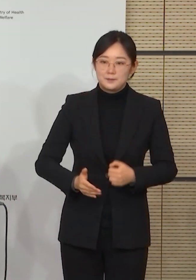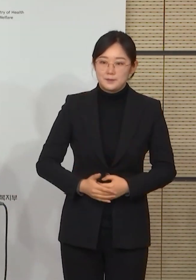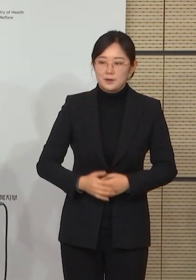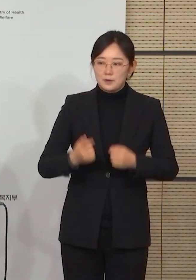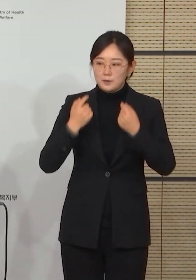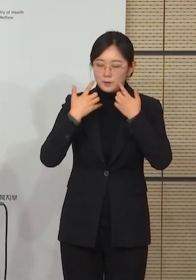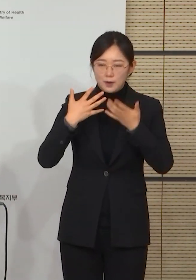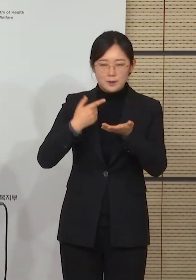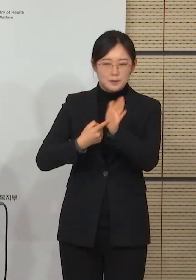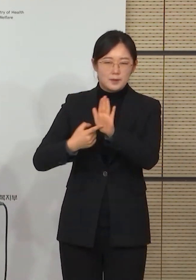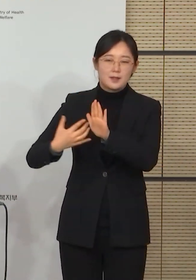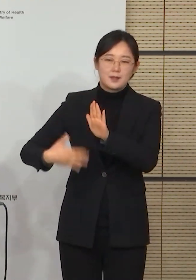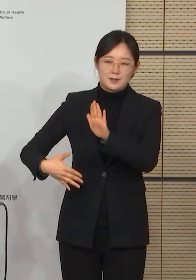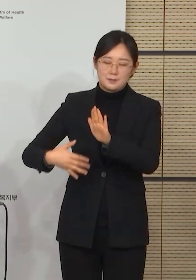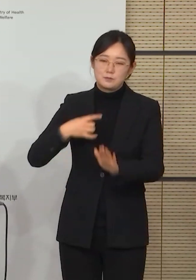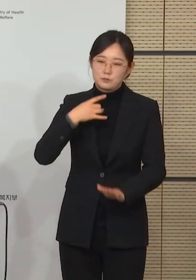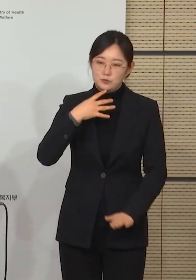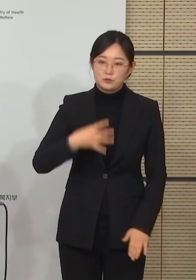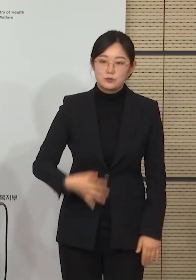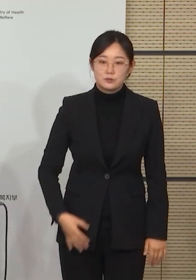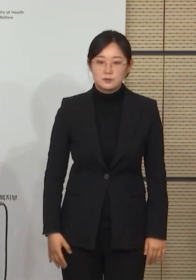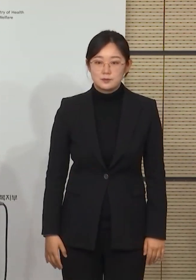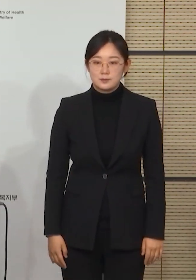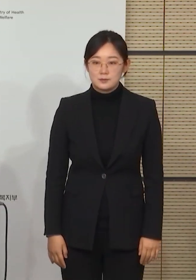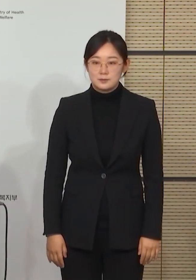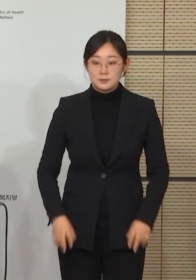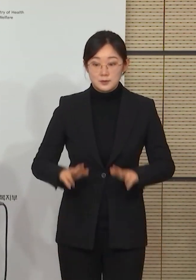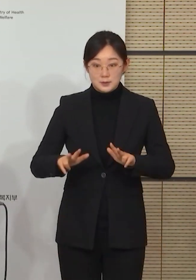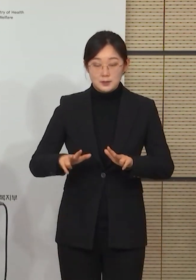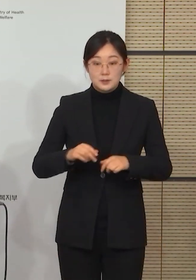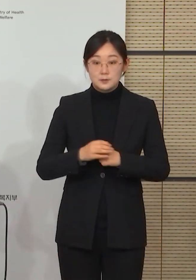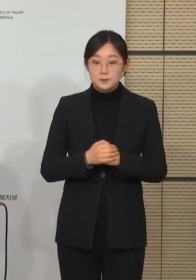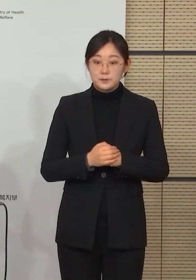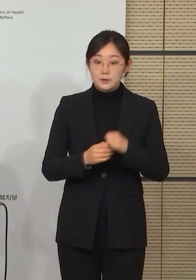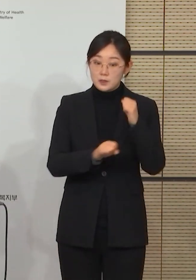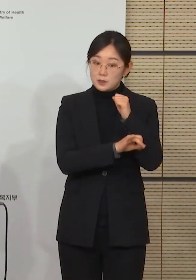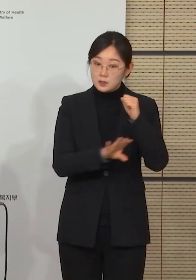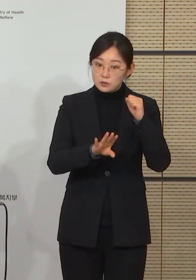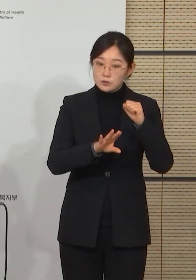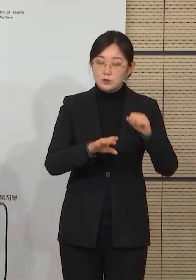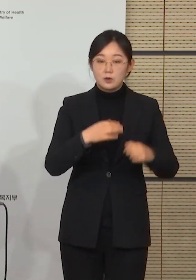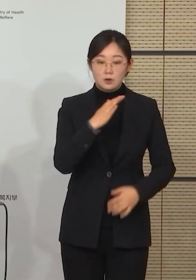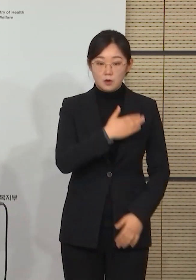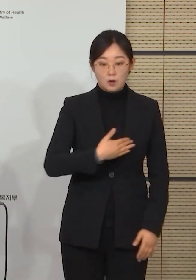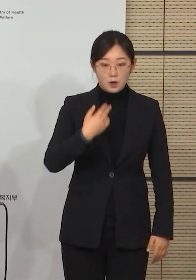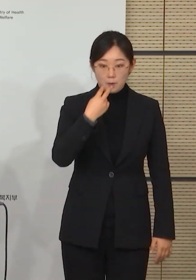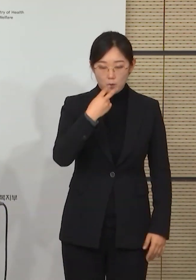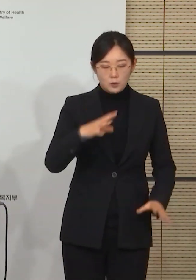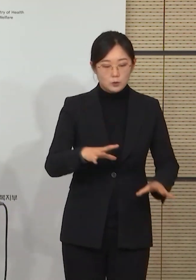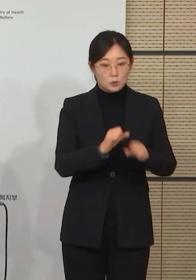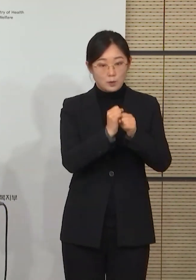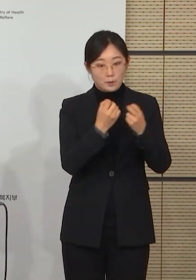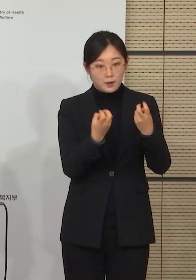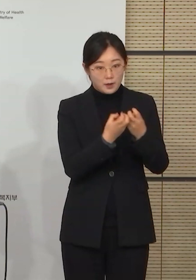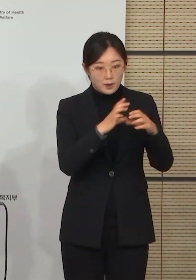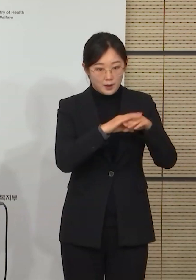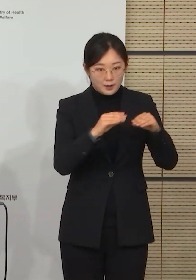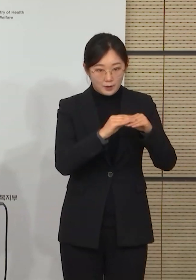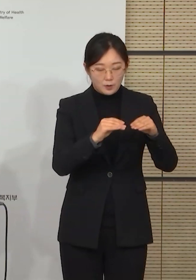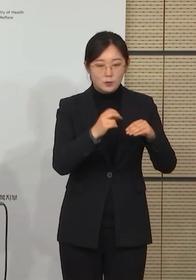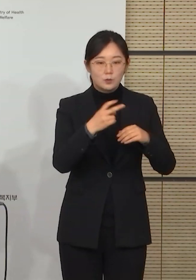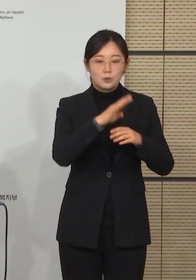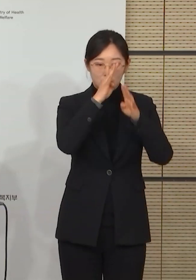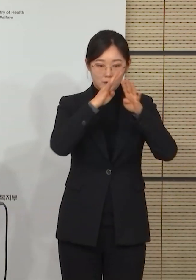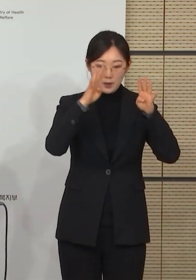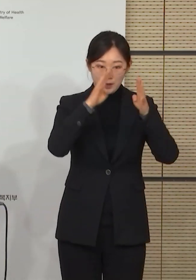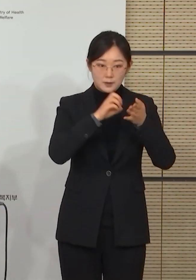명확한 답을 내지 않은 것이고요. 이제 저희가 필수 의료 패키지 건강보험 종합대체 그리고 의대 증원 숫자까지 다